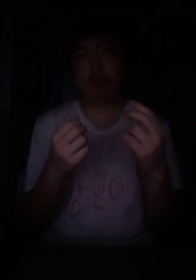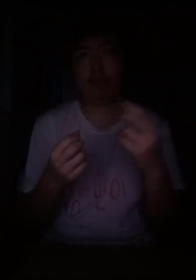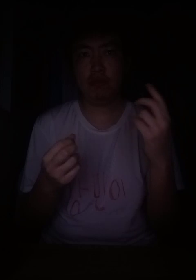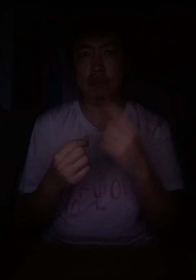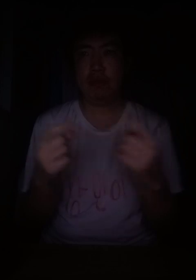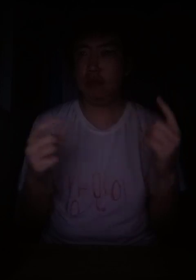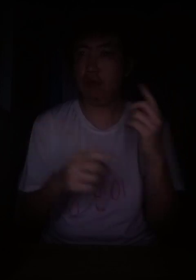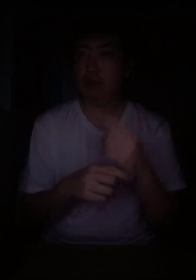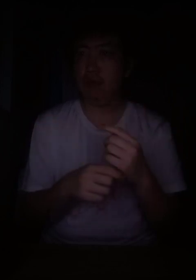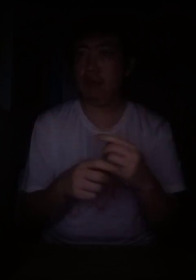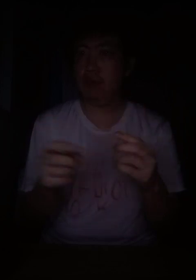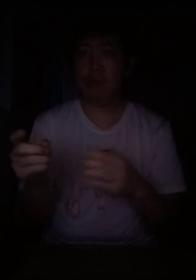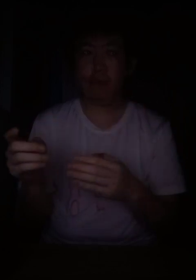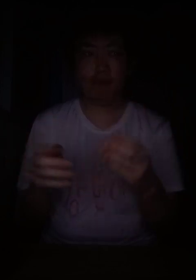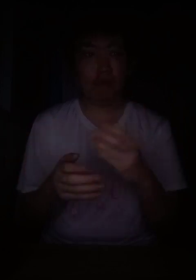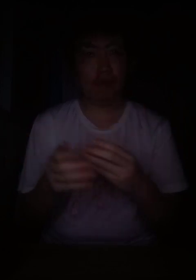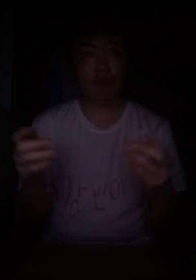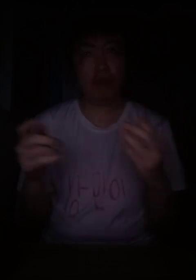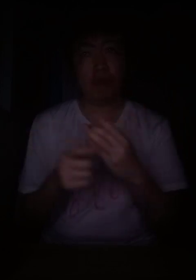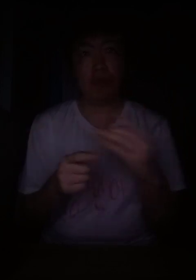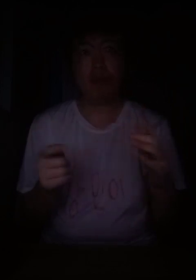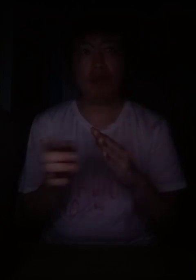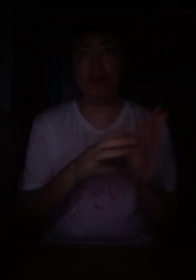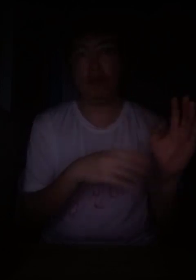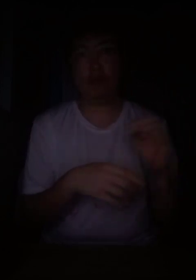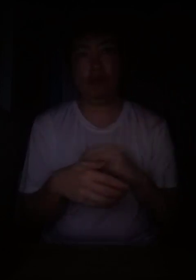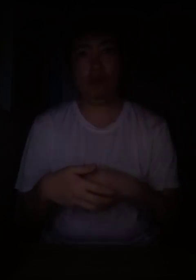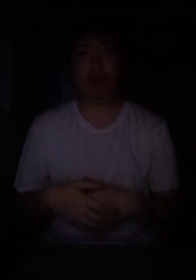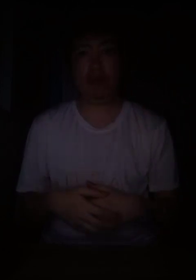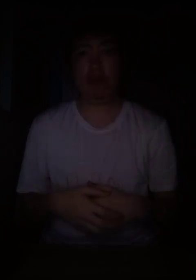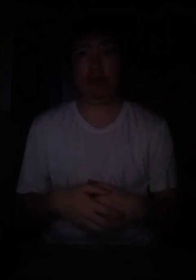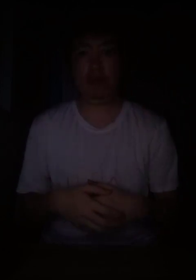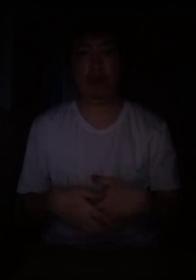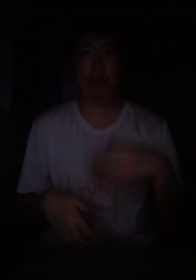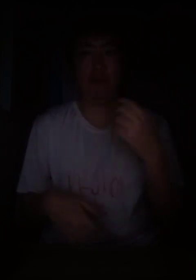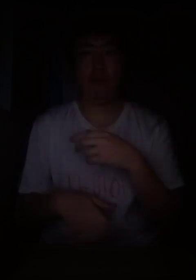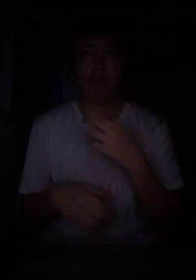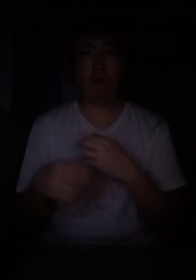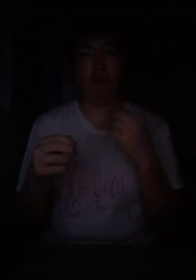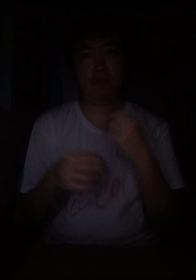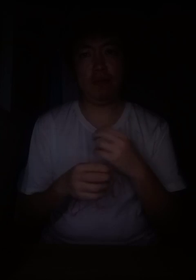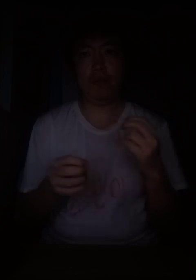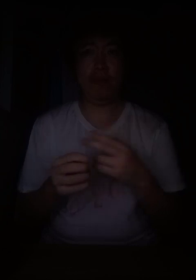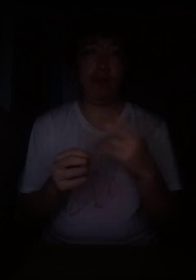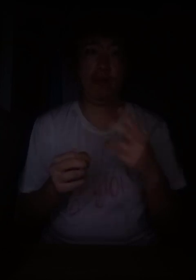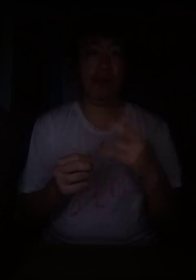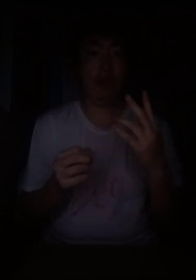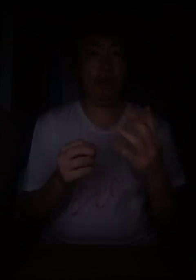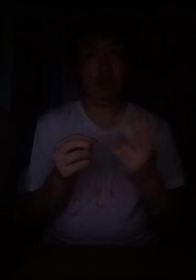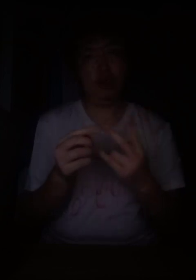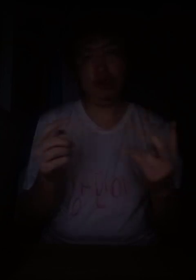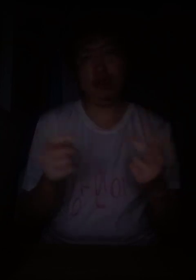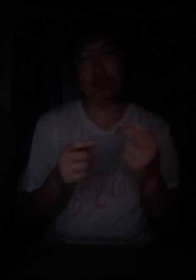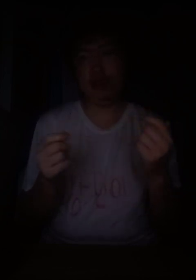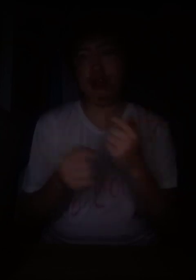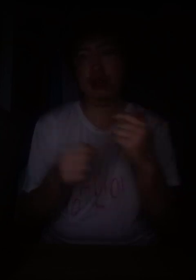말에 소방당국은 구조 작업에 나섰습니다. 그러나 당시 충남 논산은 시간당 83mm의 집중호우가